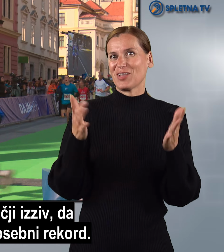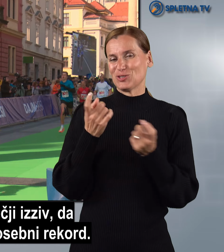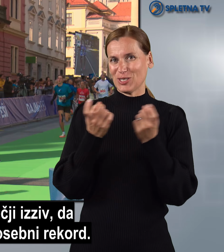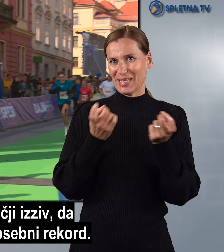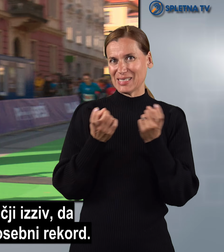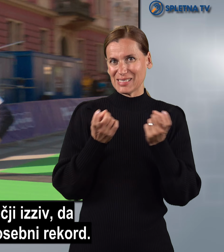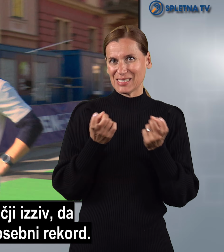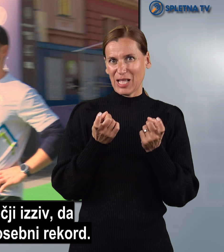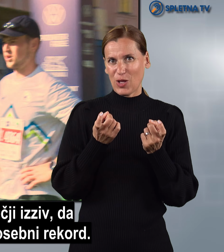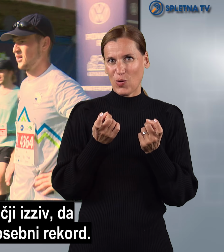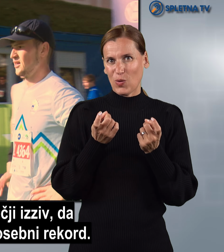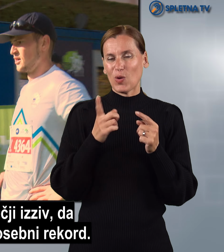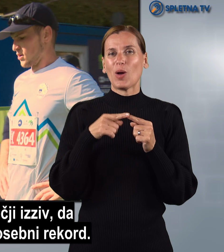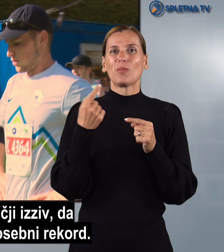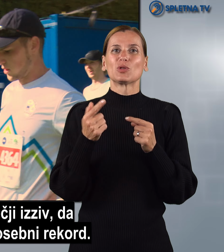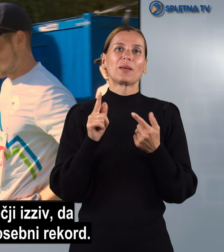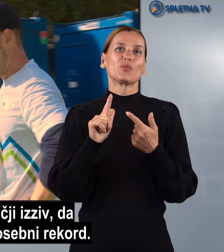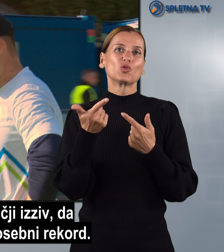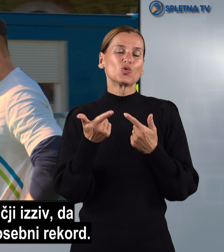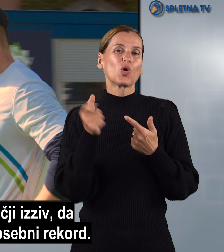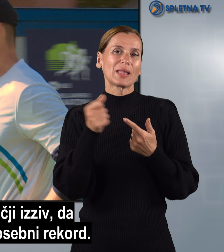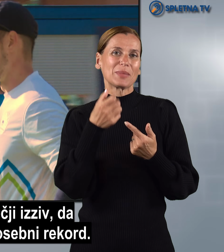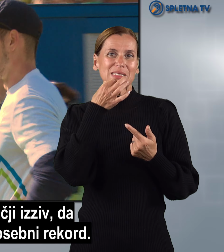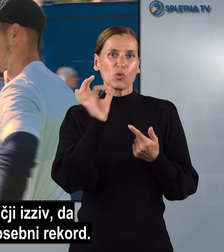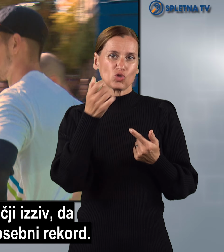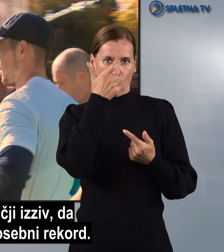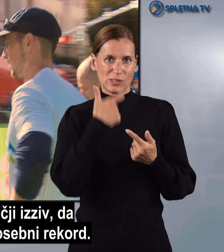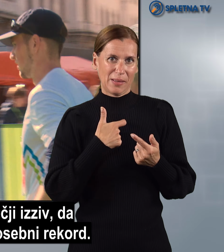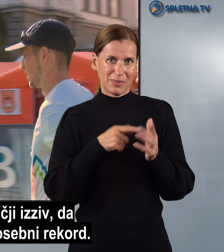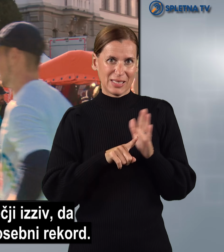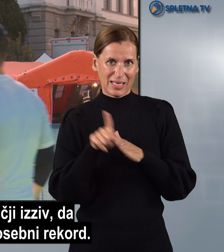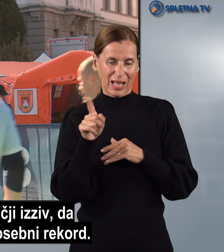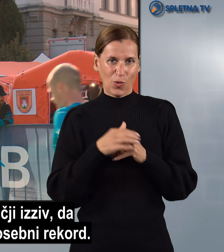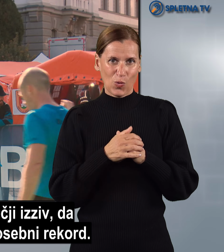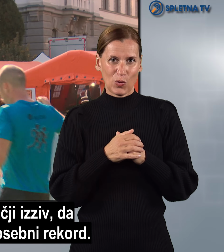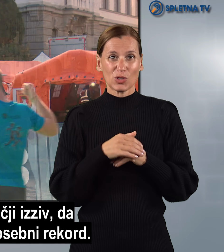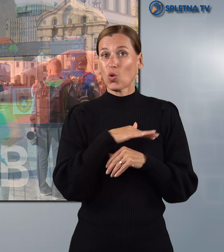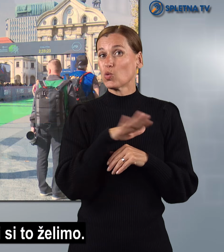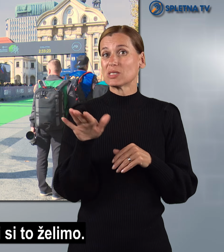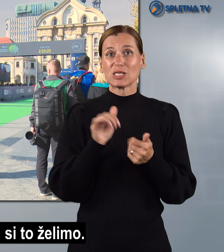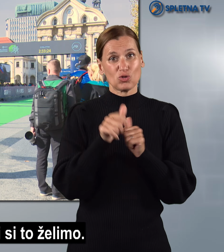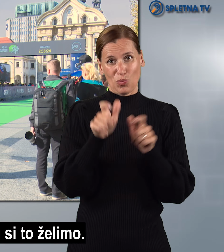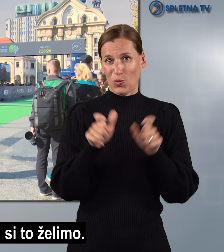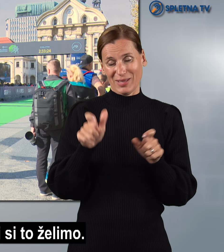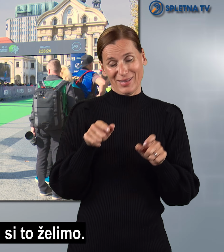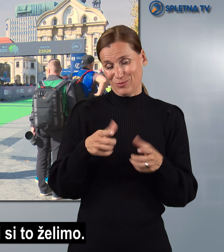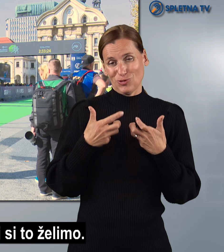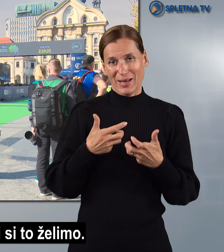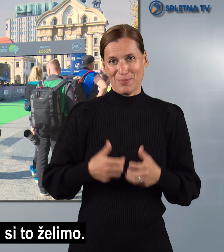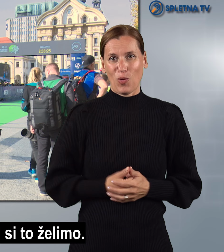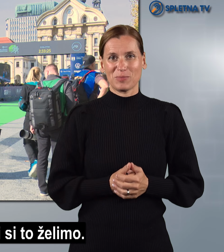izziv. Prvo, potem drugo, da bi izboljšala osebni rekord. Vsi športniki to